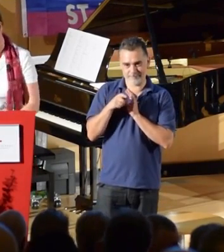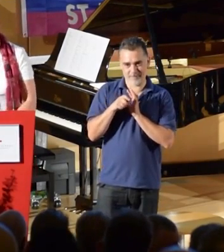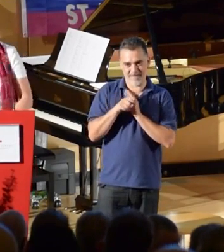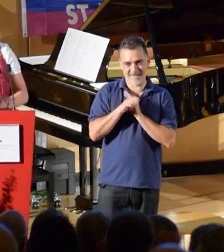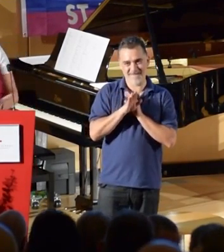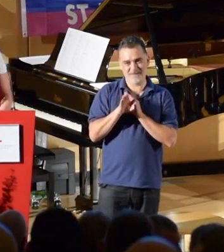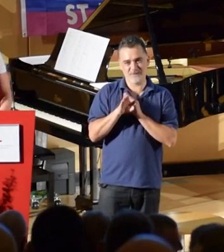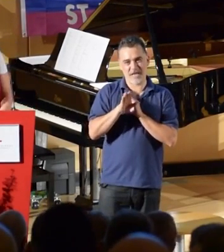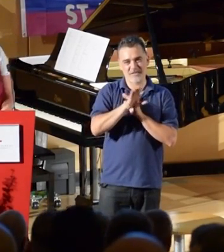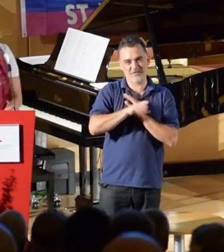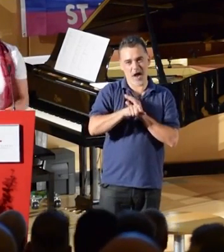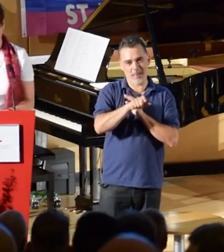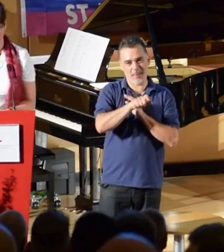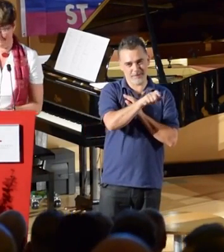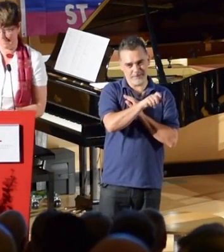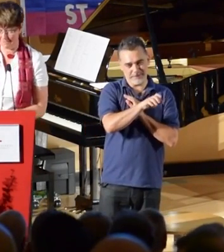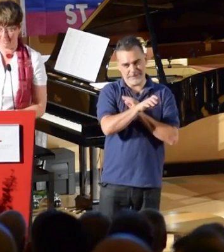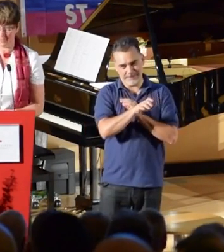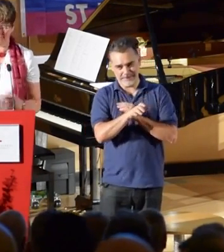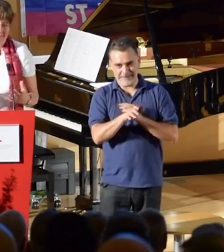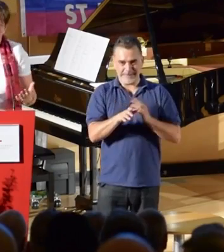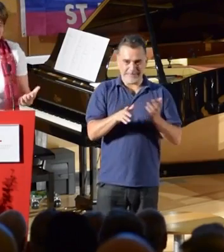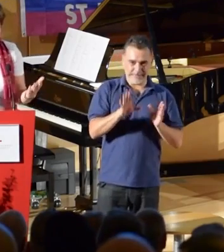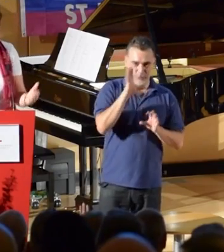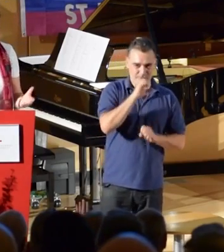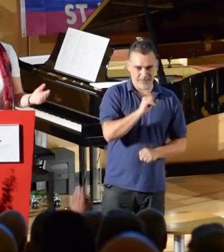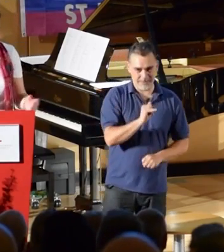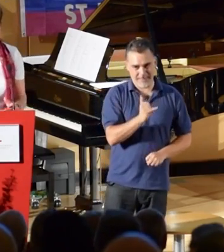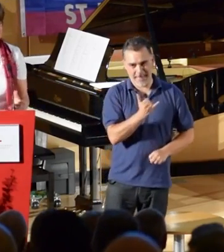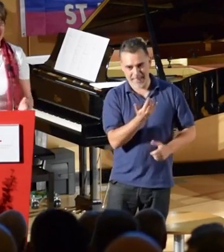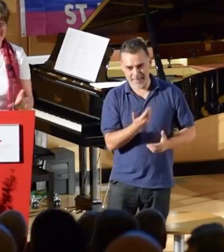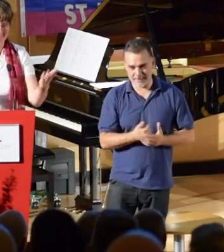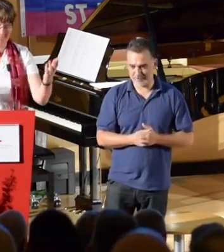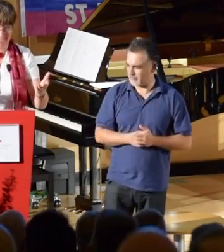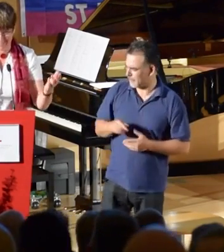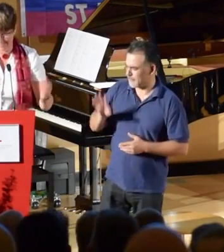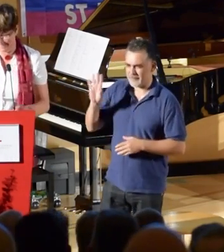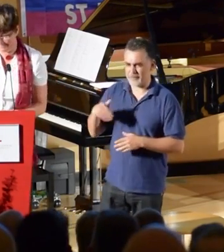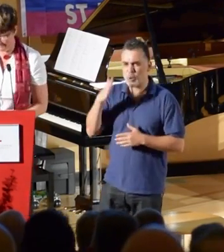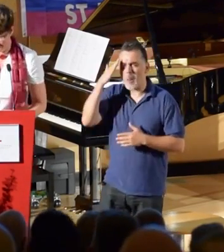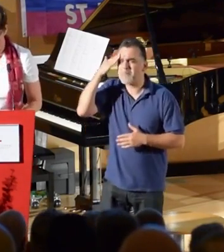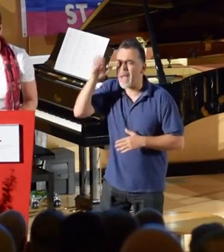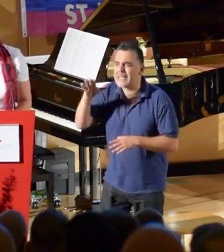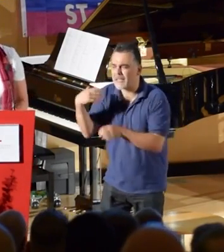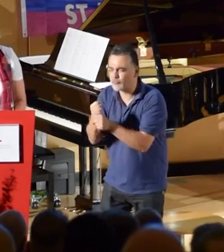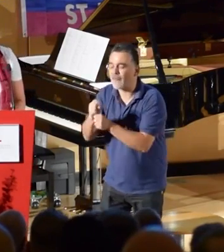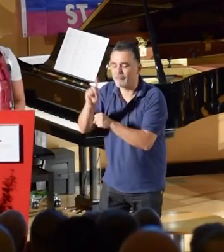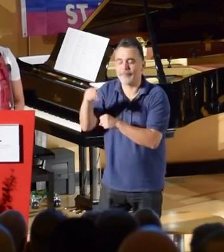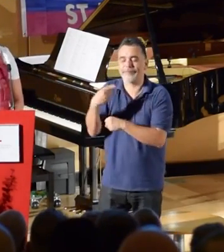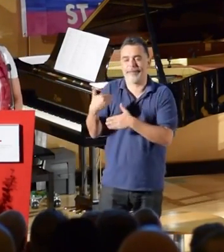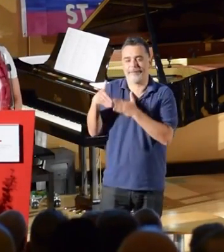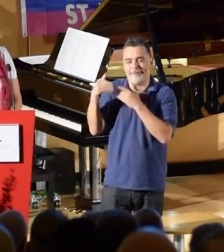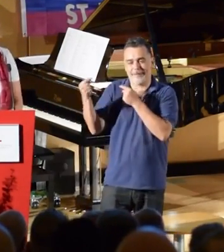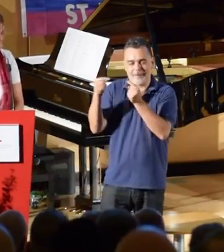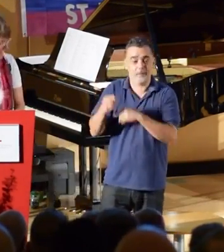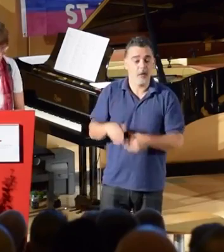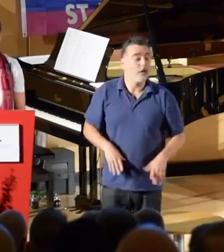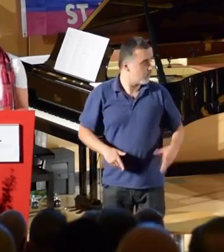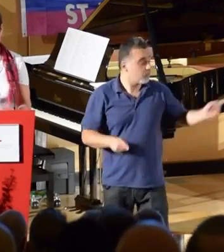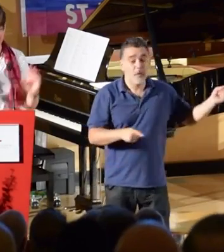liegt. Und ja, aber wahre Liebe, ne? Wahre Liebe. Und Ines Perea